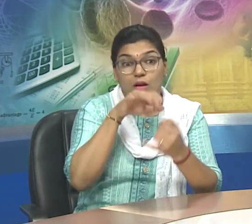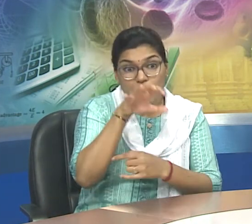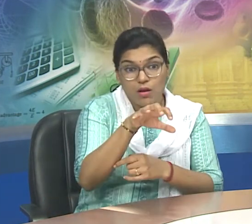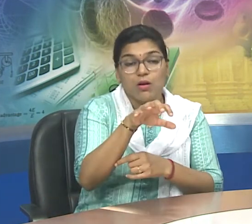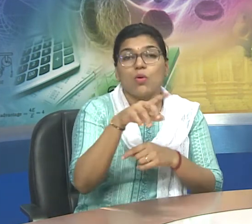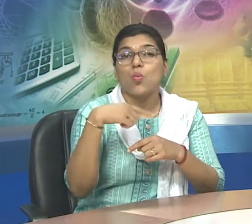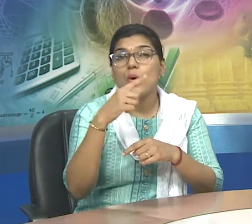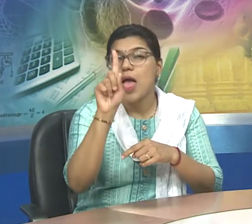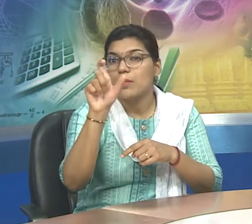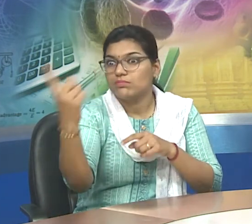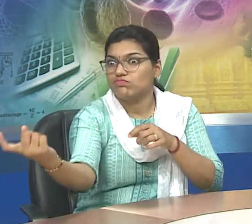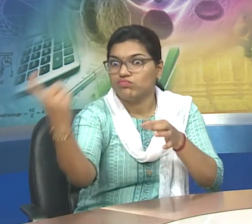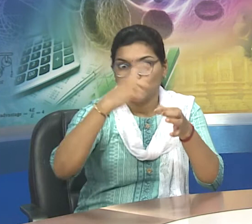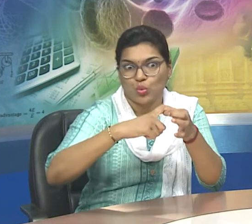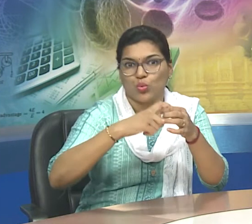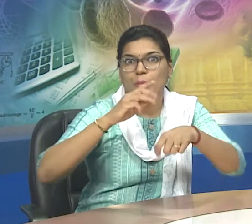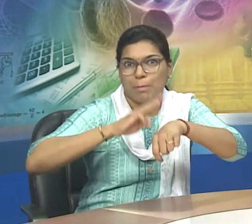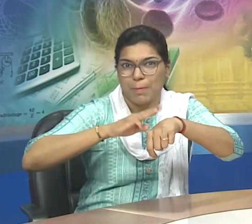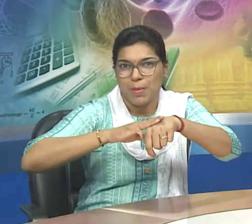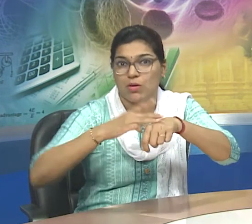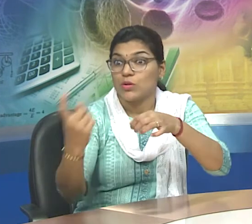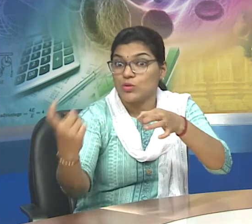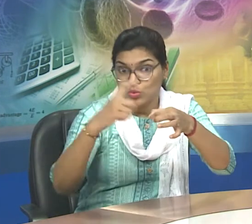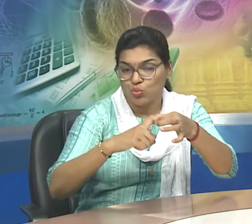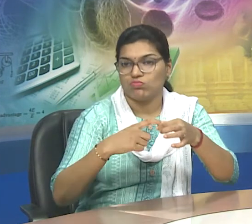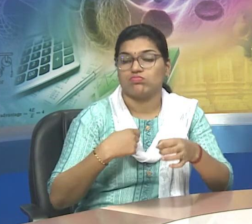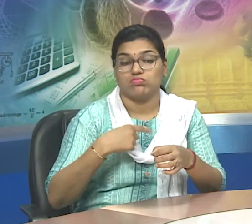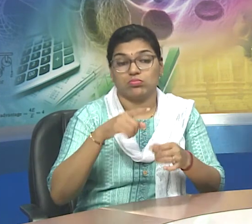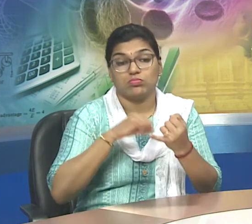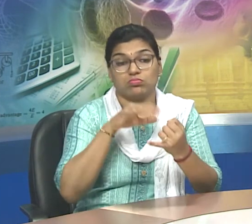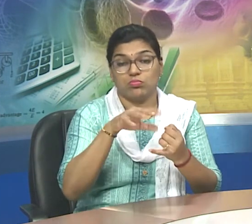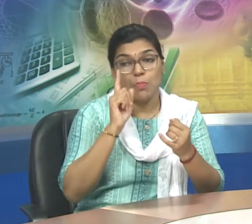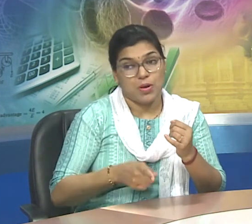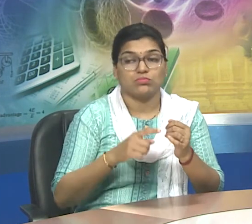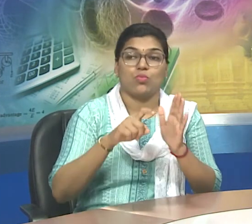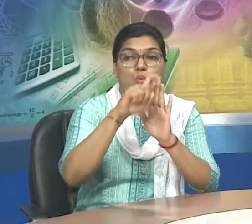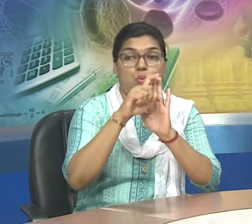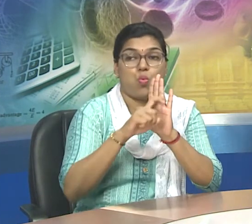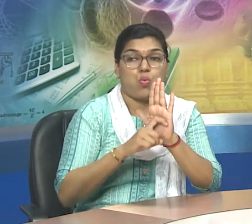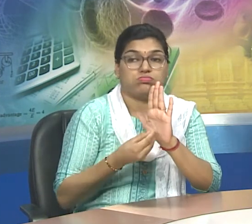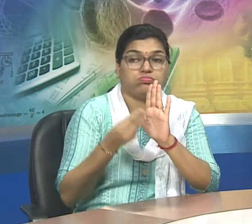पहला बिंदु कह रहा है अ मेंबर ऑफ द स्टेट इज कंपल्सरी दैट द अदर एसोसिएशन इज